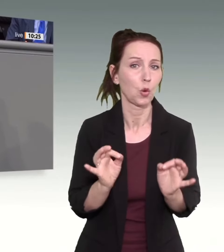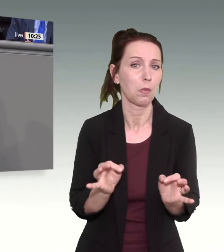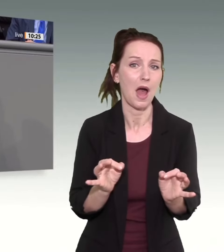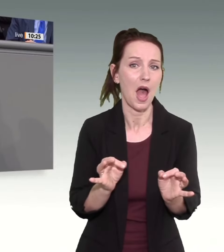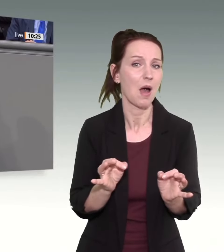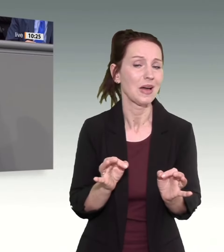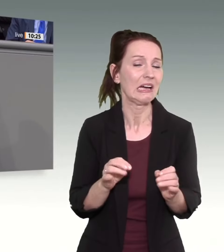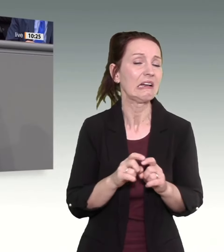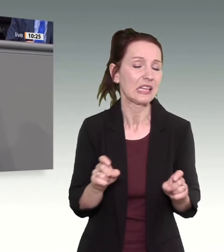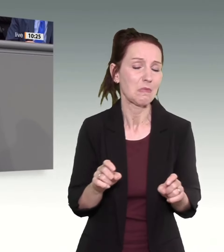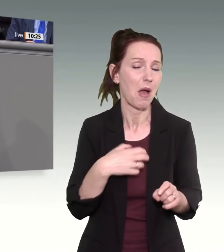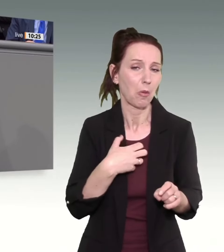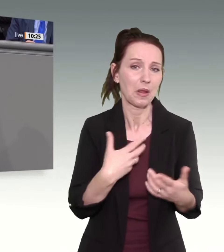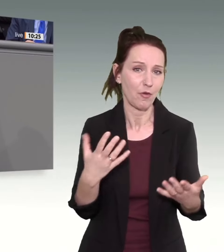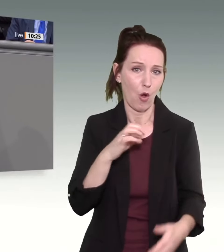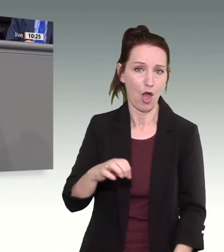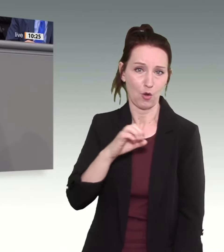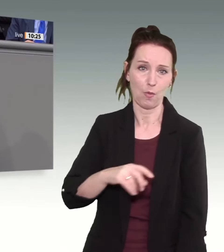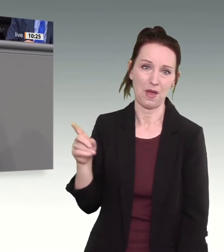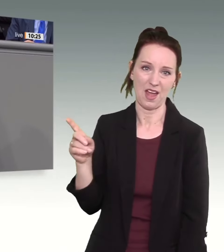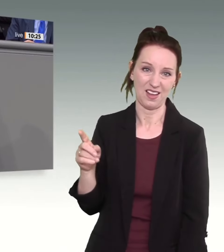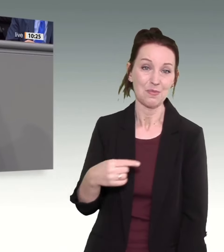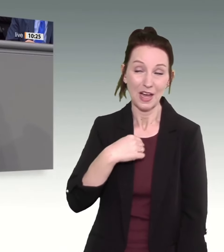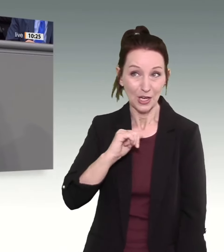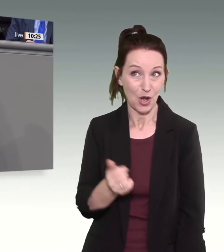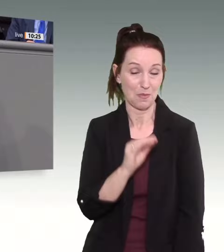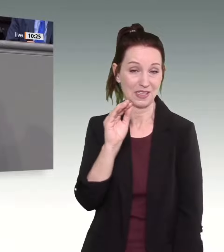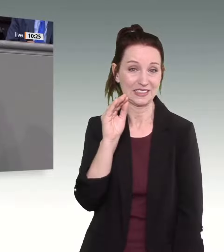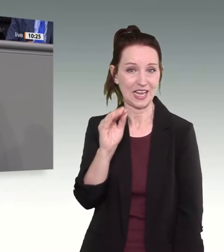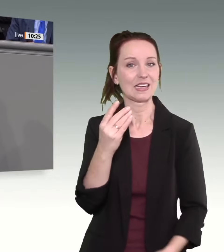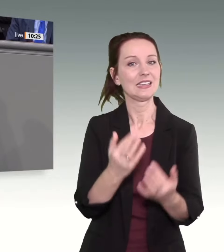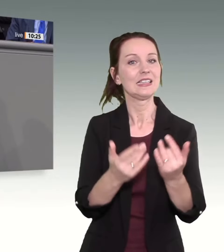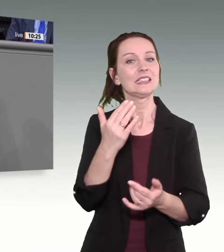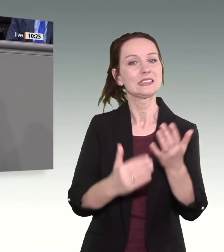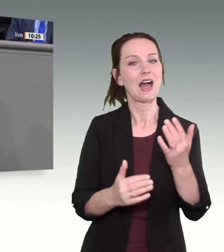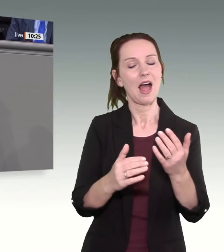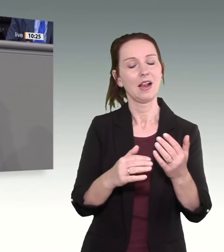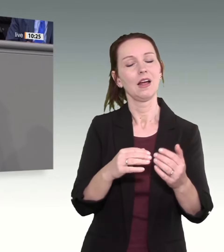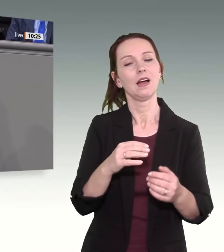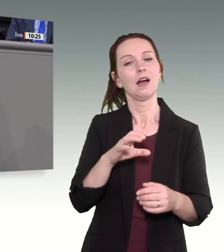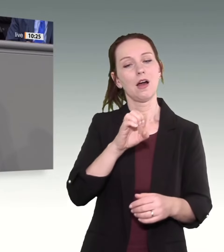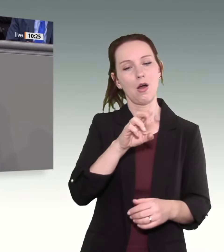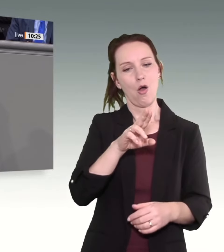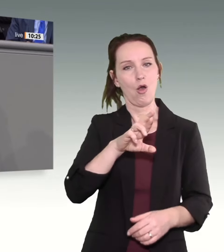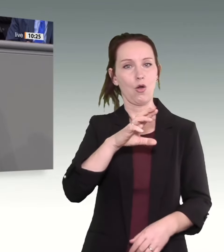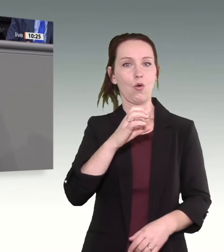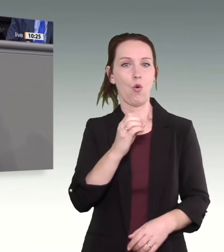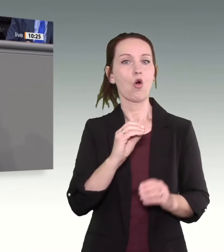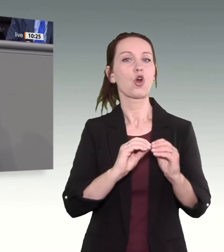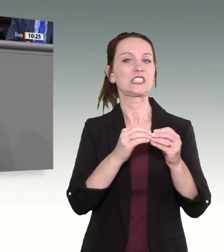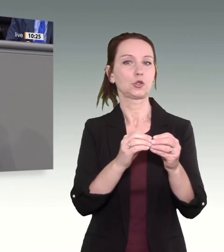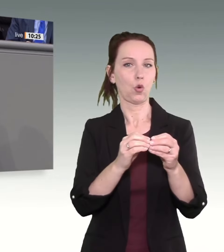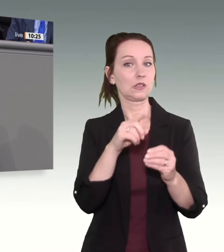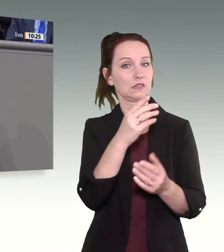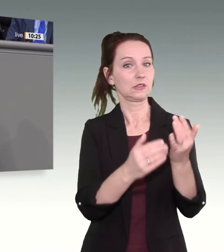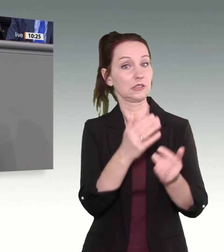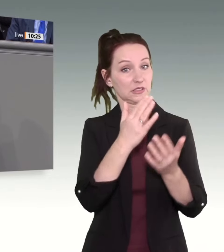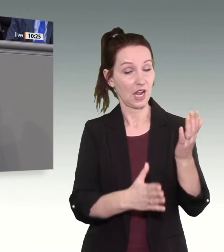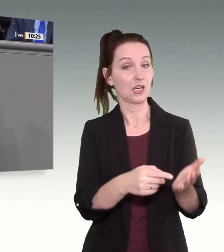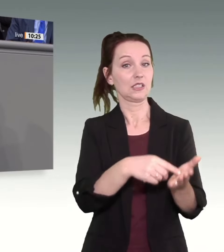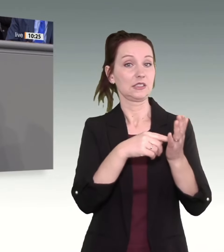will ich Ihnen mal sagen, die Zahlen von Eurokonstrukt haben das gerade noch mal deutlich gemacht. Die Fertigstellung prognostiziert 2022 bis 2026,